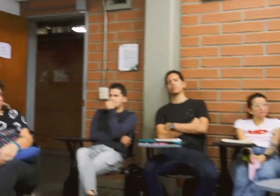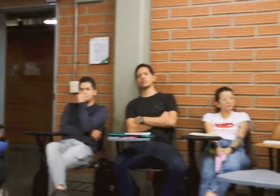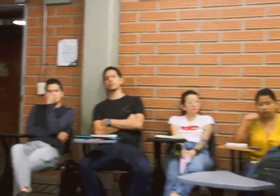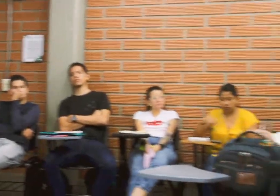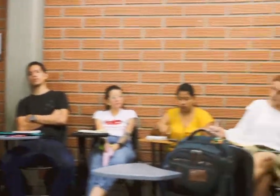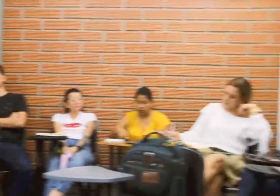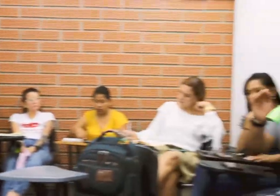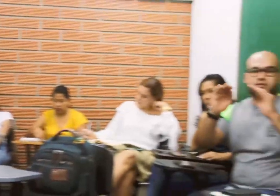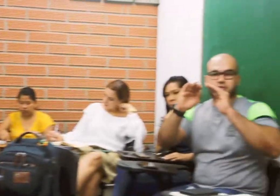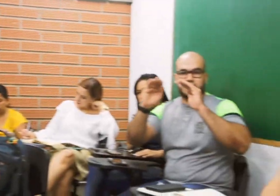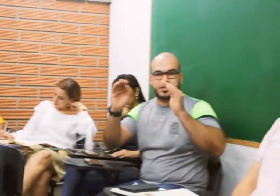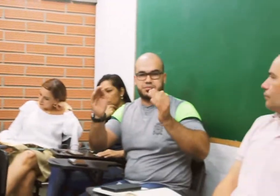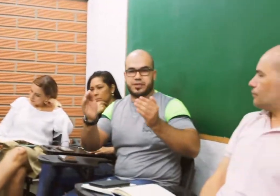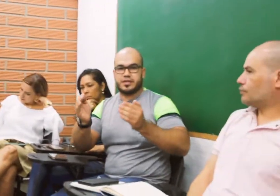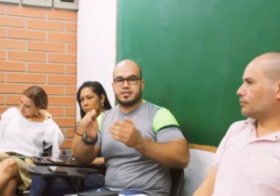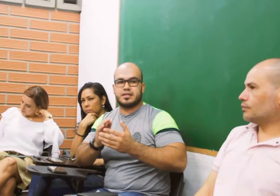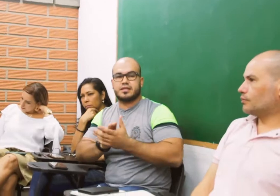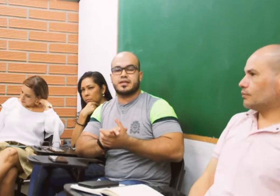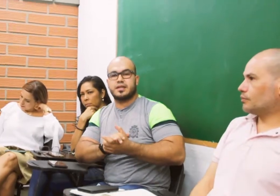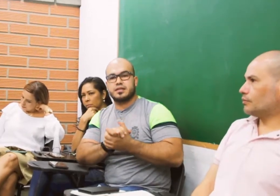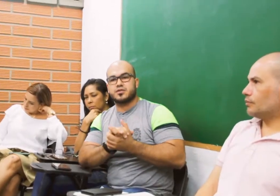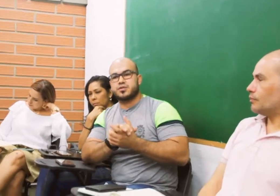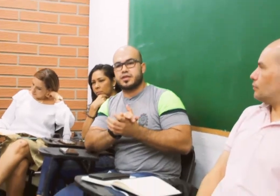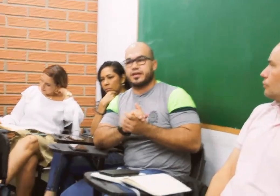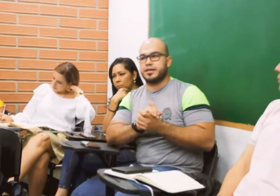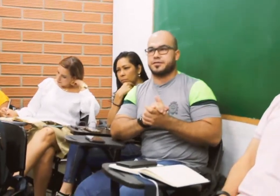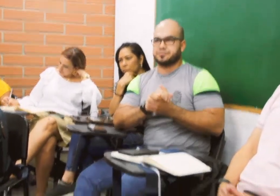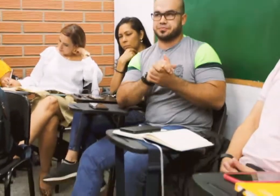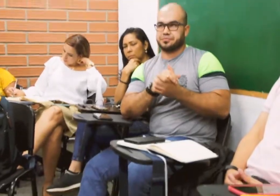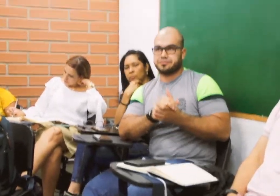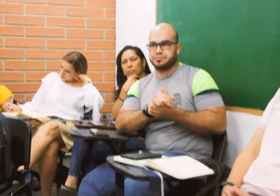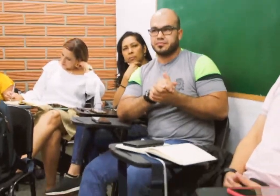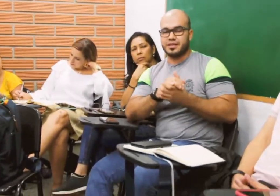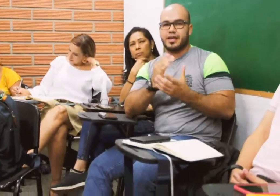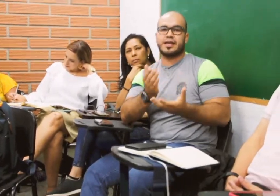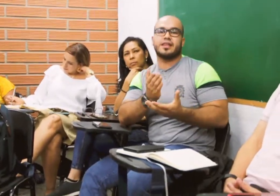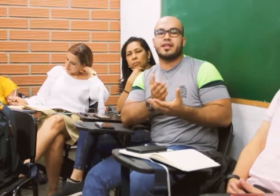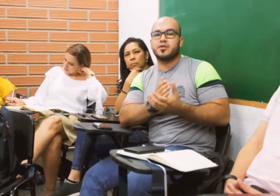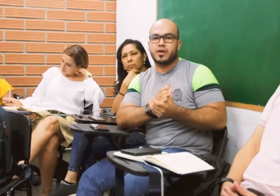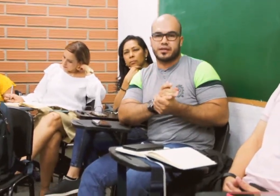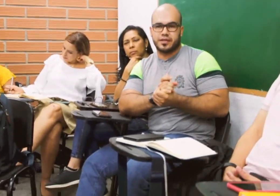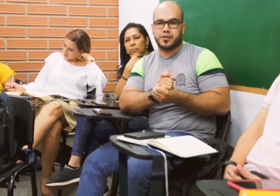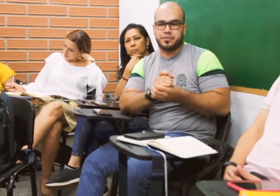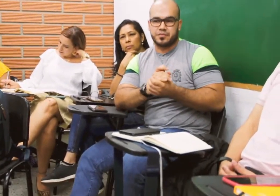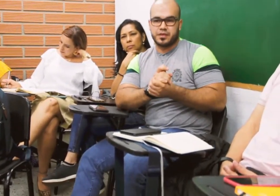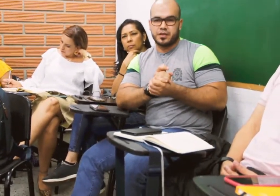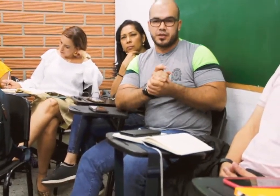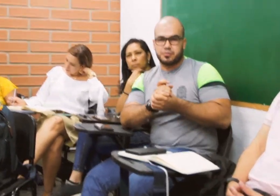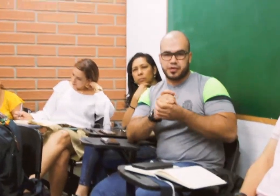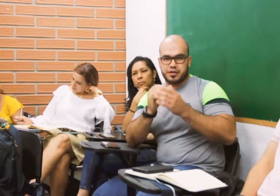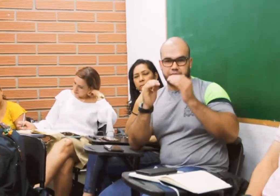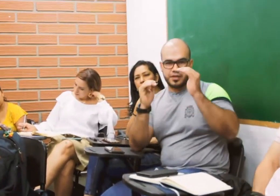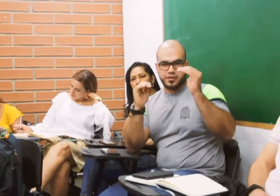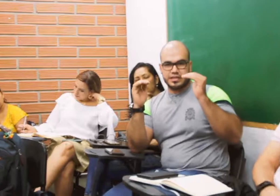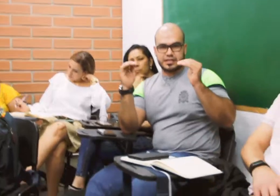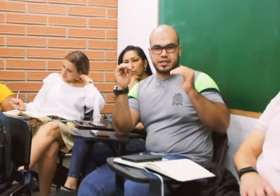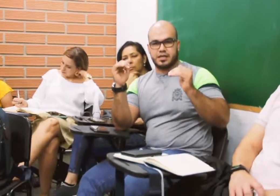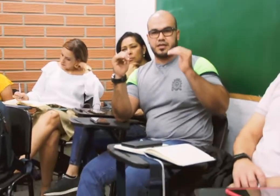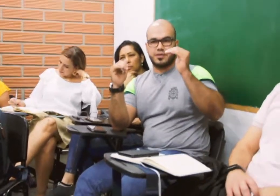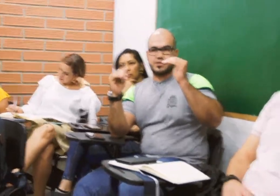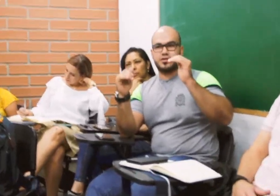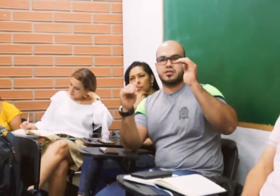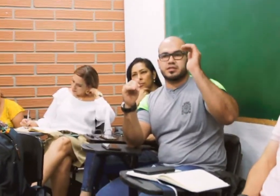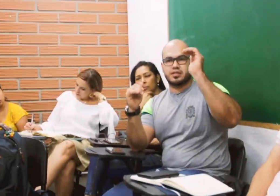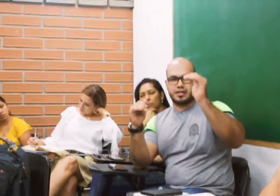importante delimitar un poco lo que pueda hacer eso de equidad educativa, porque ampliando desde